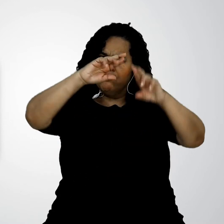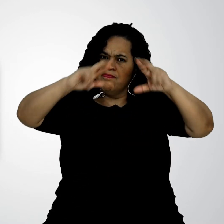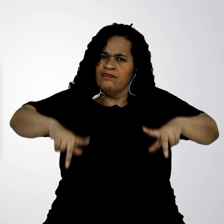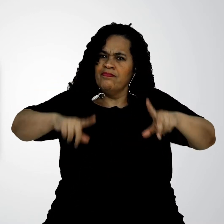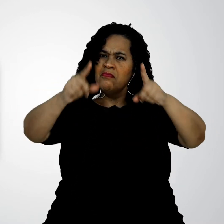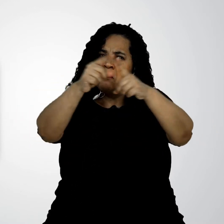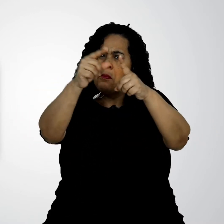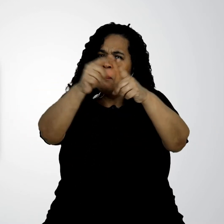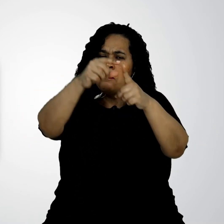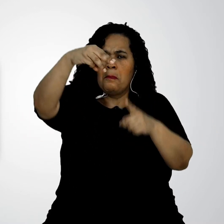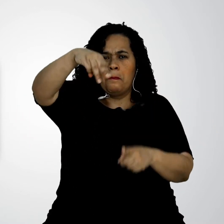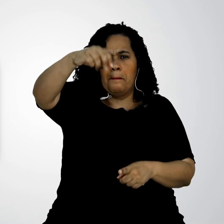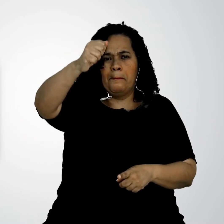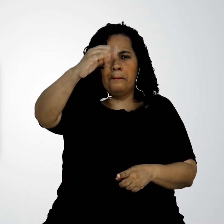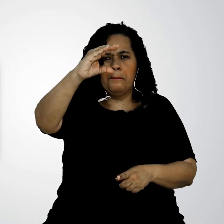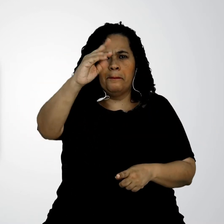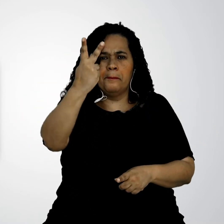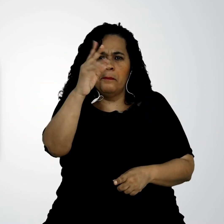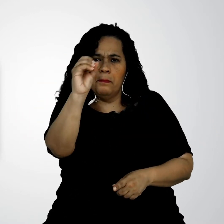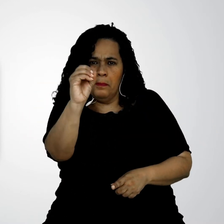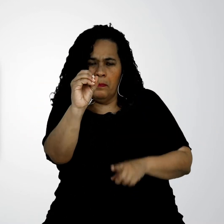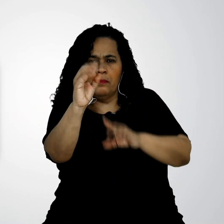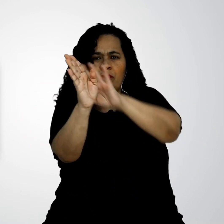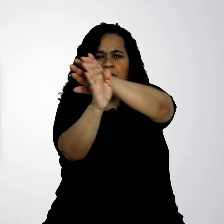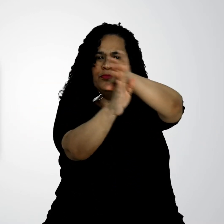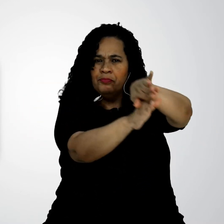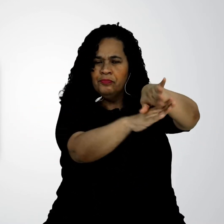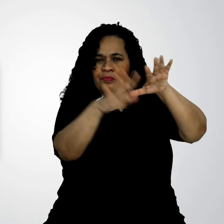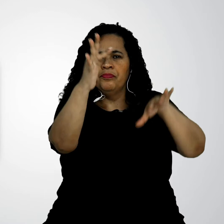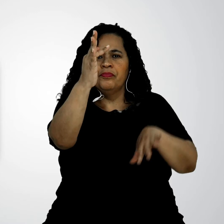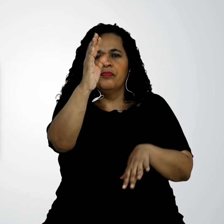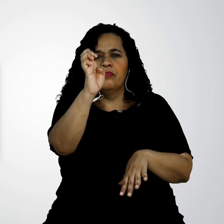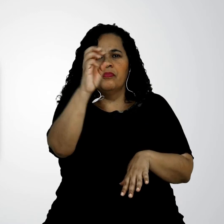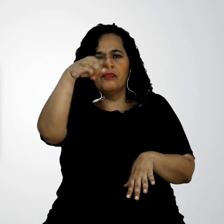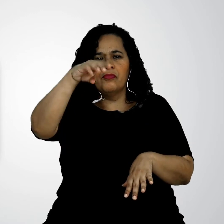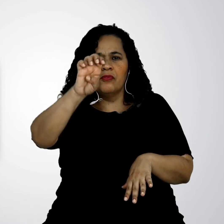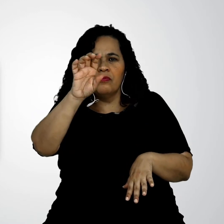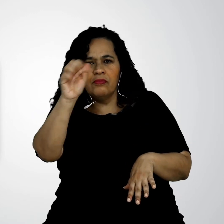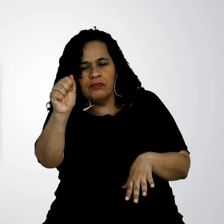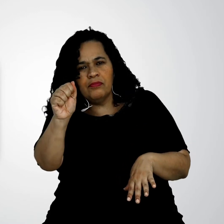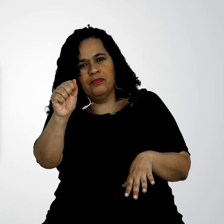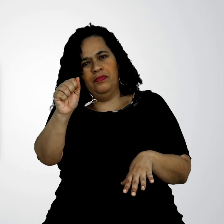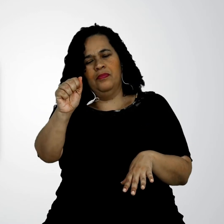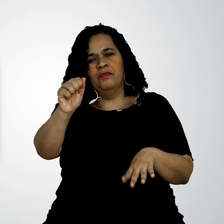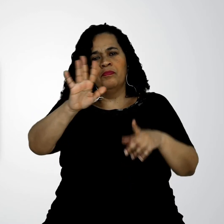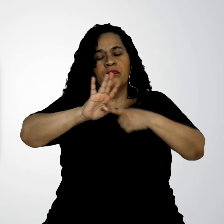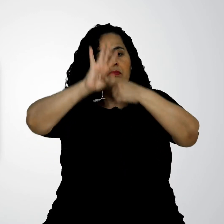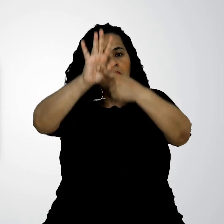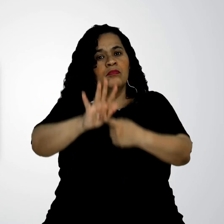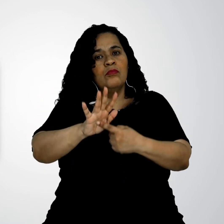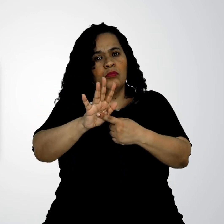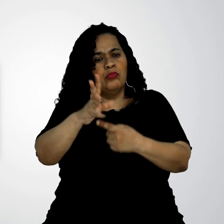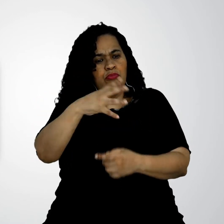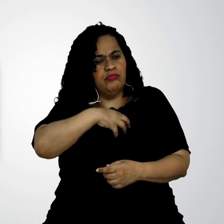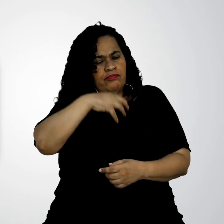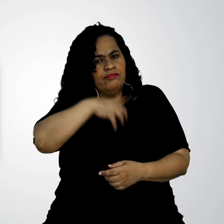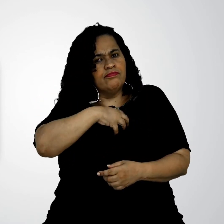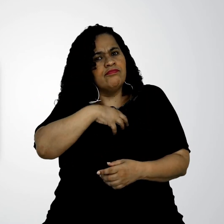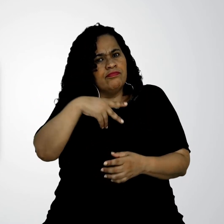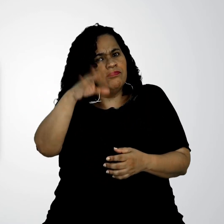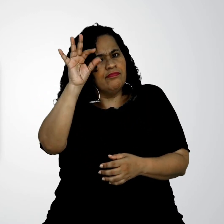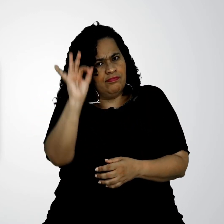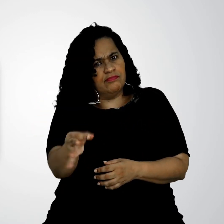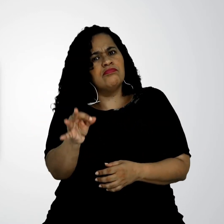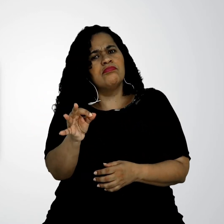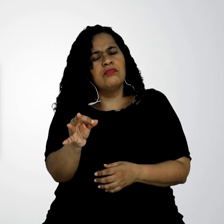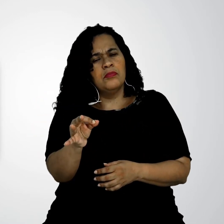propósito de definição é o próprio Deus. Ele não tratou isso de forma neutra. É até interessante que a lição cita aqui o